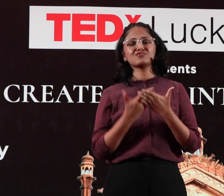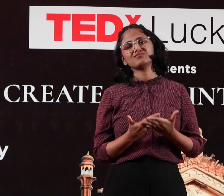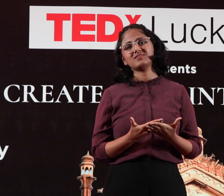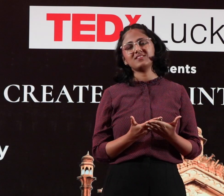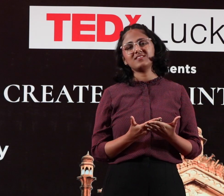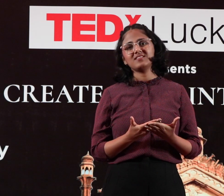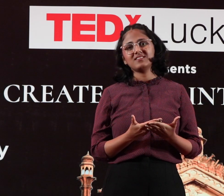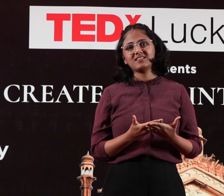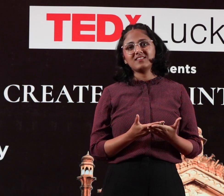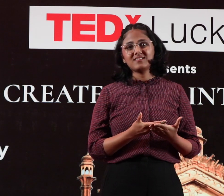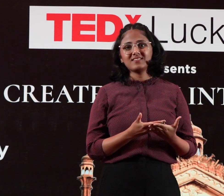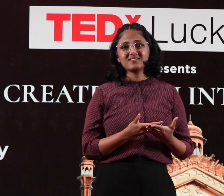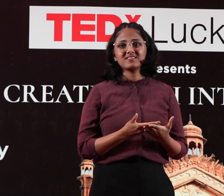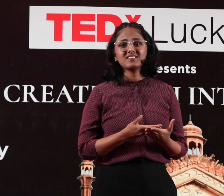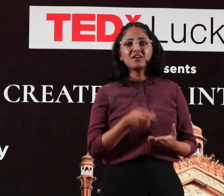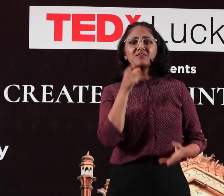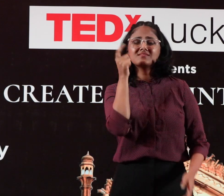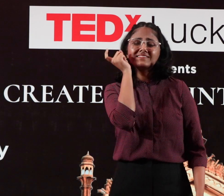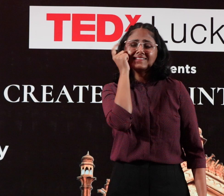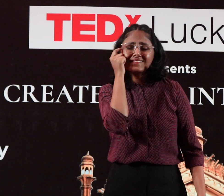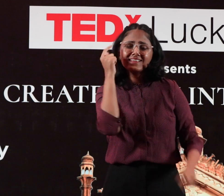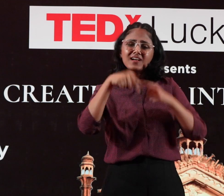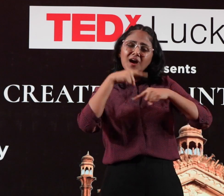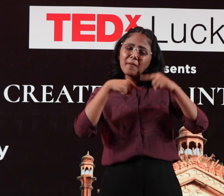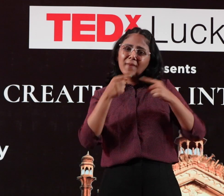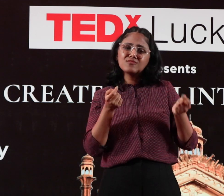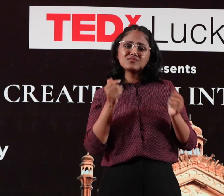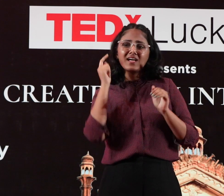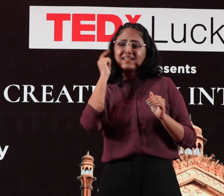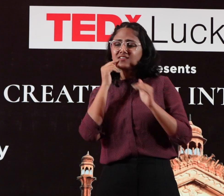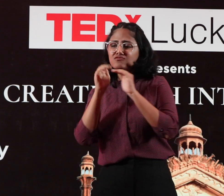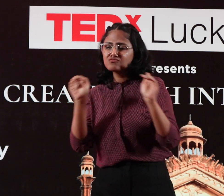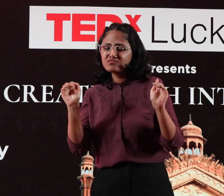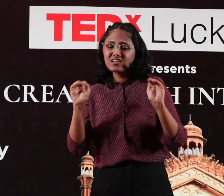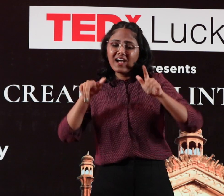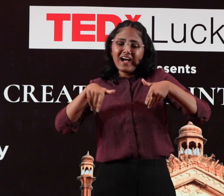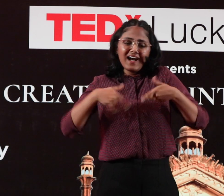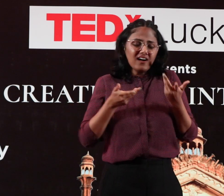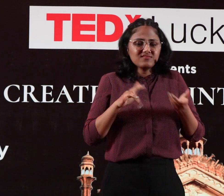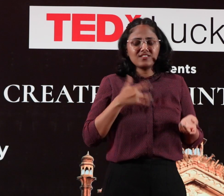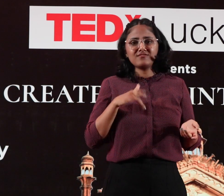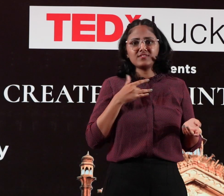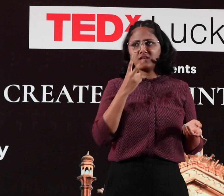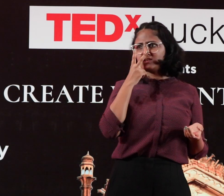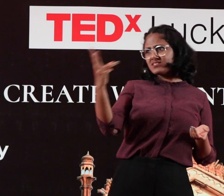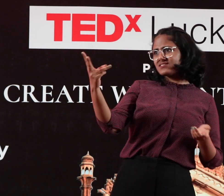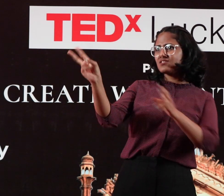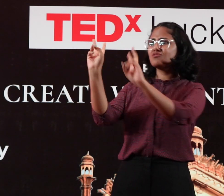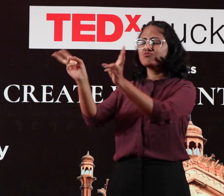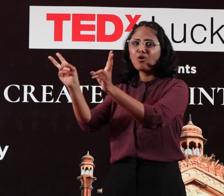जो चौथी क्लास में था ना, जरा सोचिए कि वो बच्चा जब अपने घर जाएगा और बाकी बच्चों को देखेगा जो 14 साल के हैं,